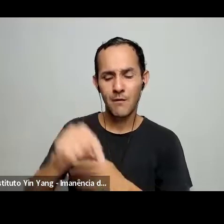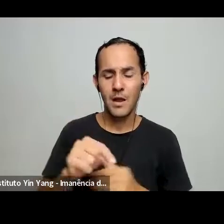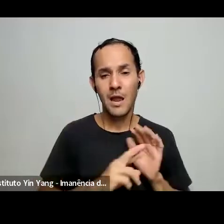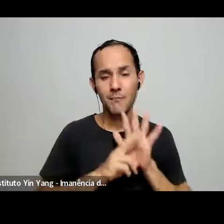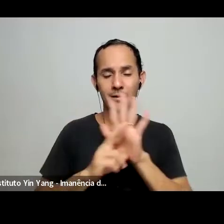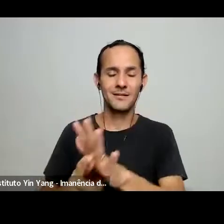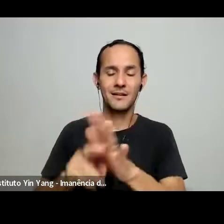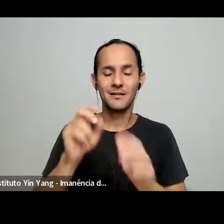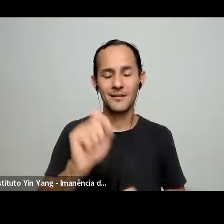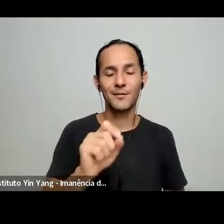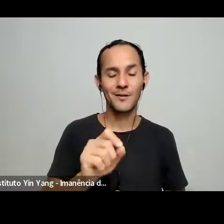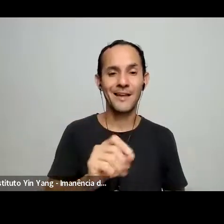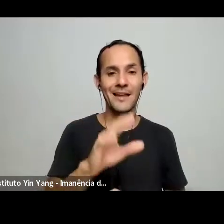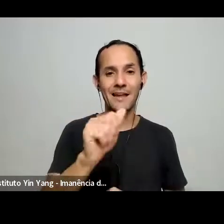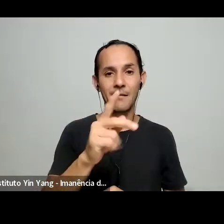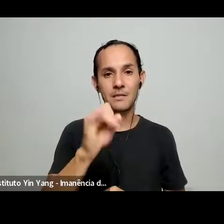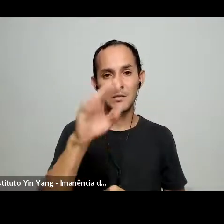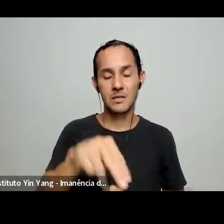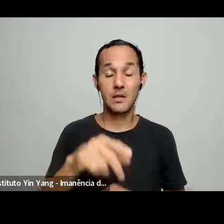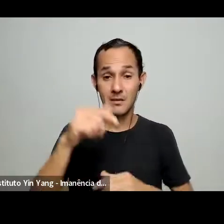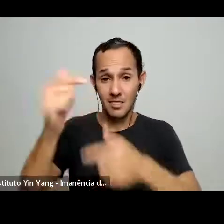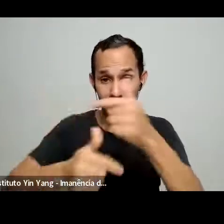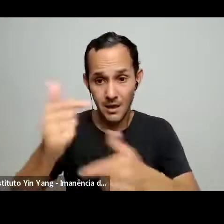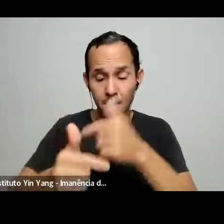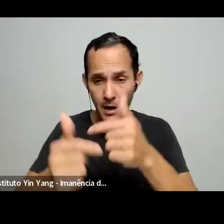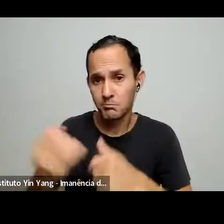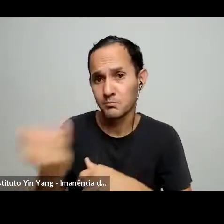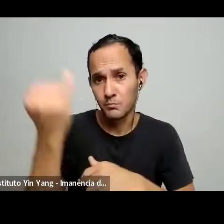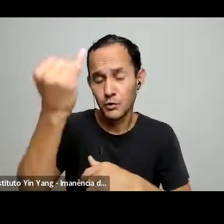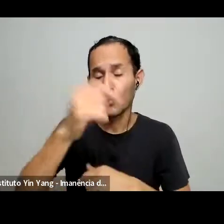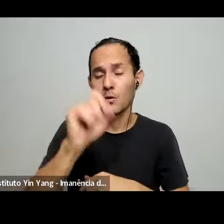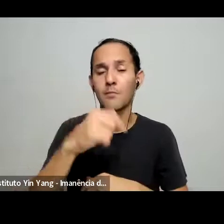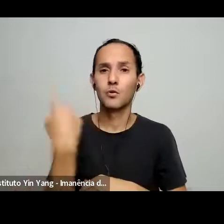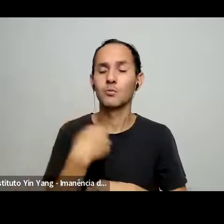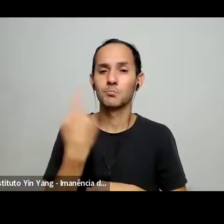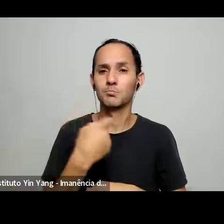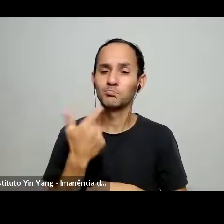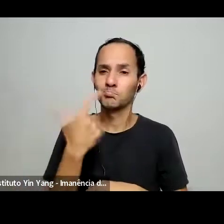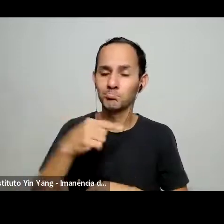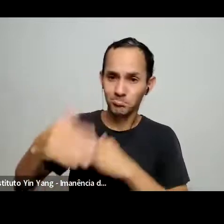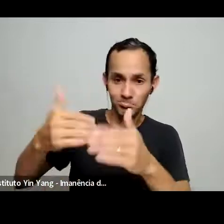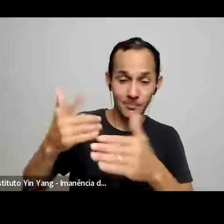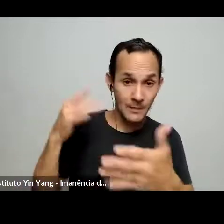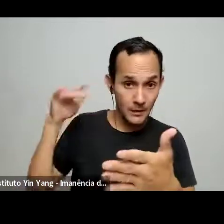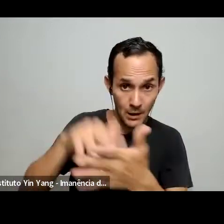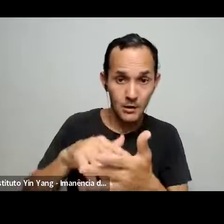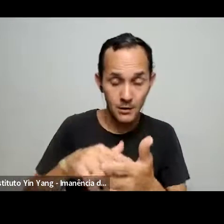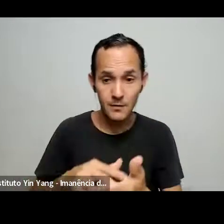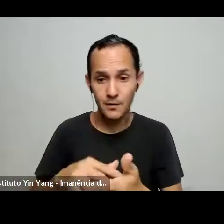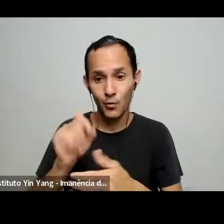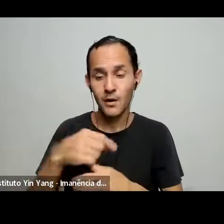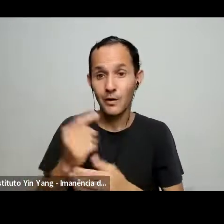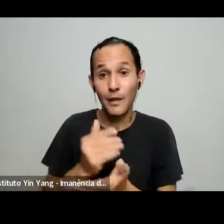Cabzin. Né? De fato, esse movimento todo foi importante para a gente chegar aonde a gente está chegando agora, quer dizer, onde a gente